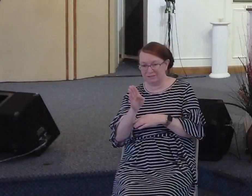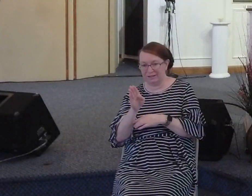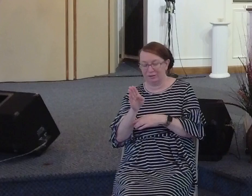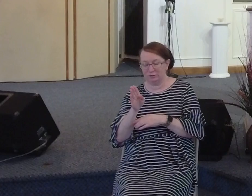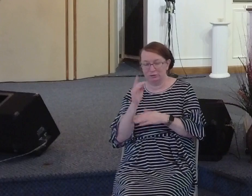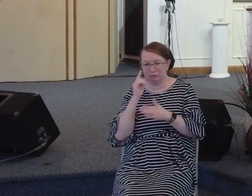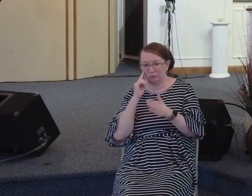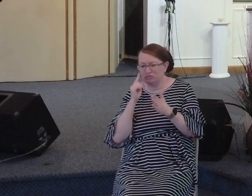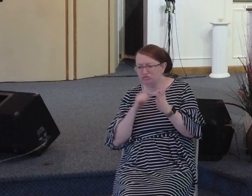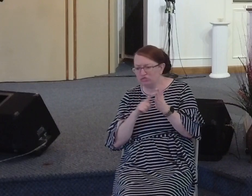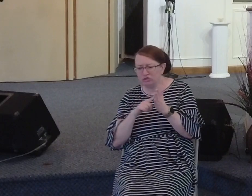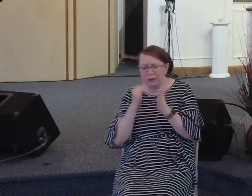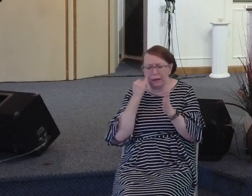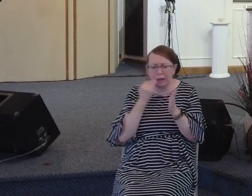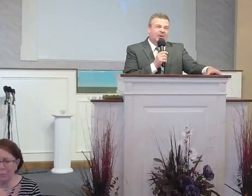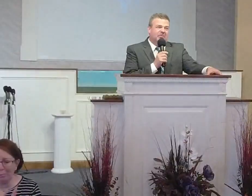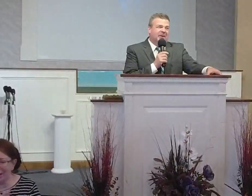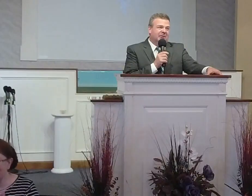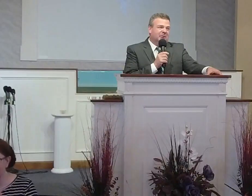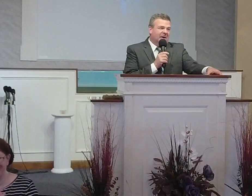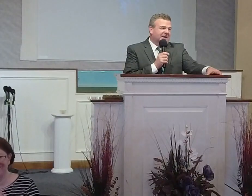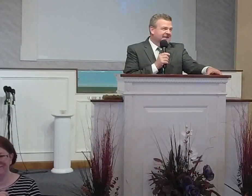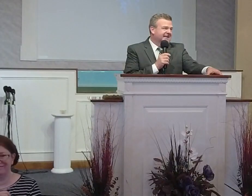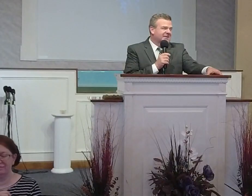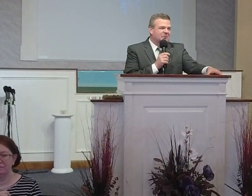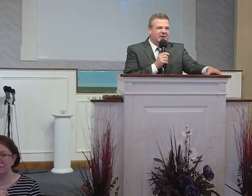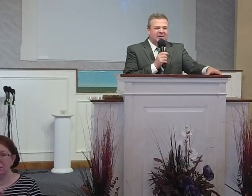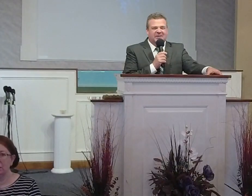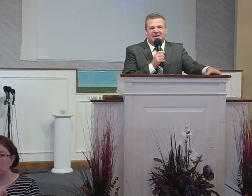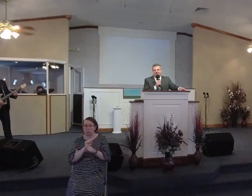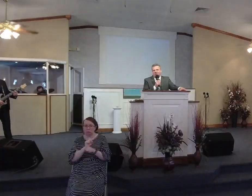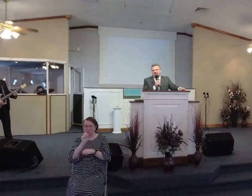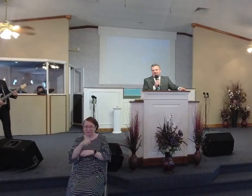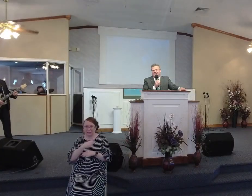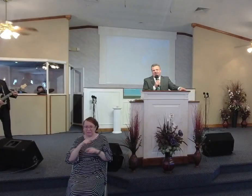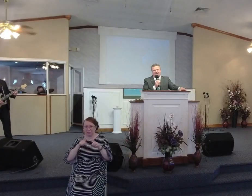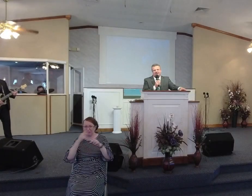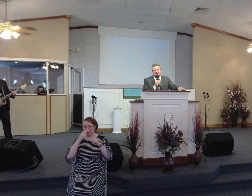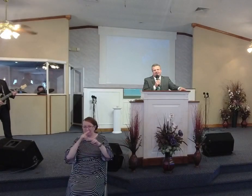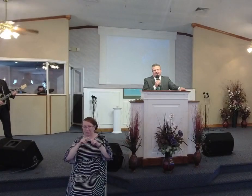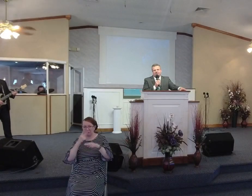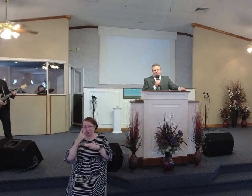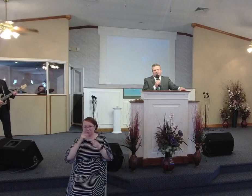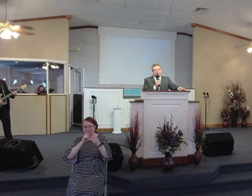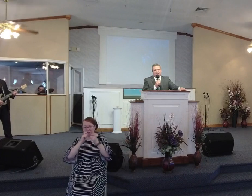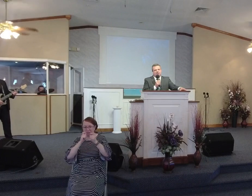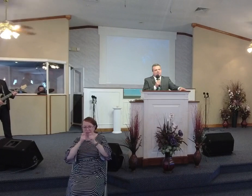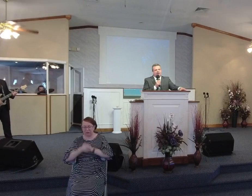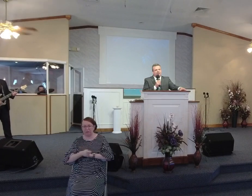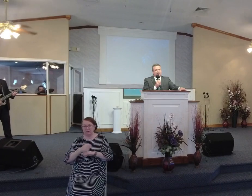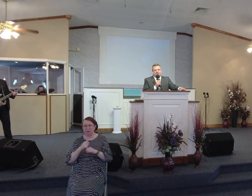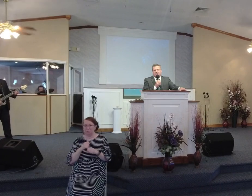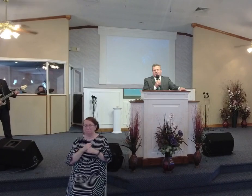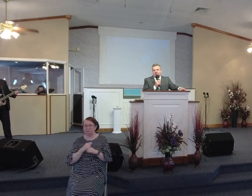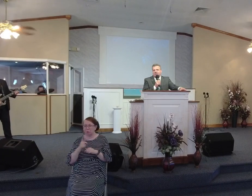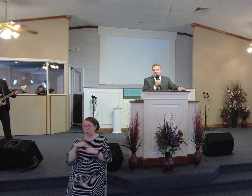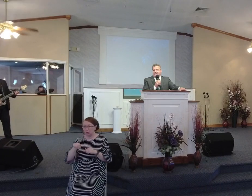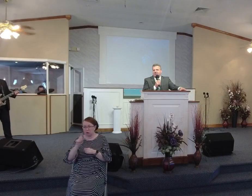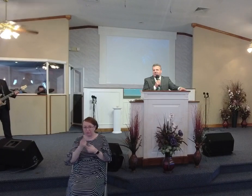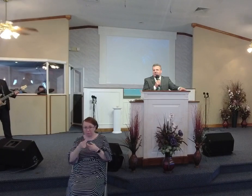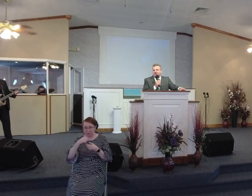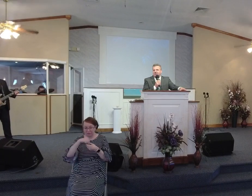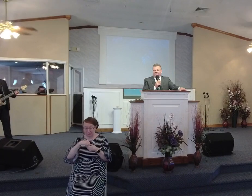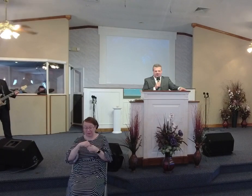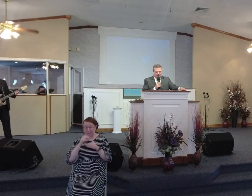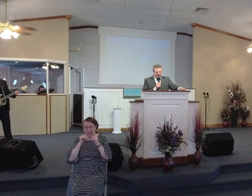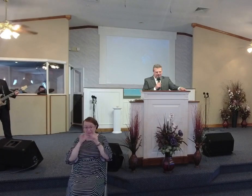Eso va a asegurar de que tú lo hagas bien. Sigue siendo trabajo, pero es divertido. Es divertido ver el cambio. Yo he